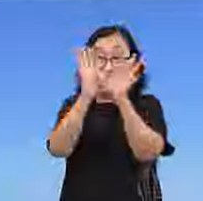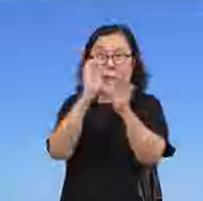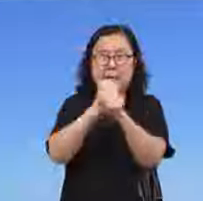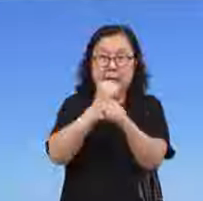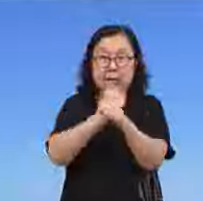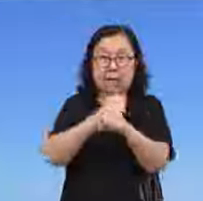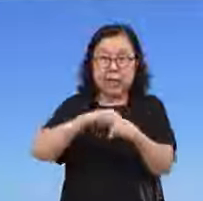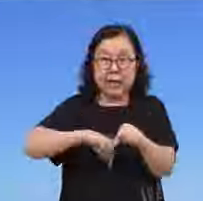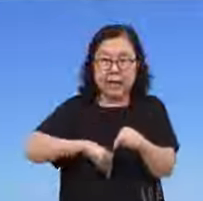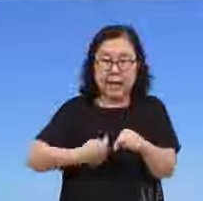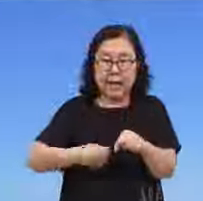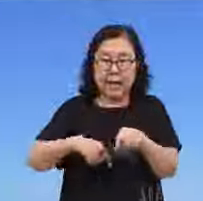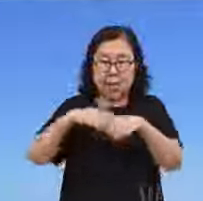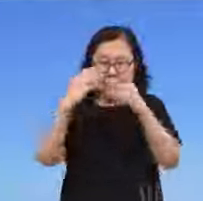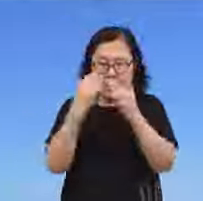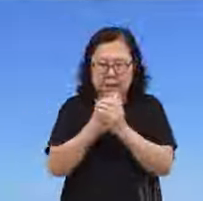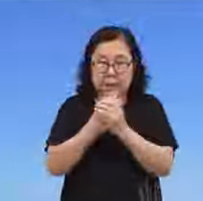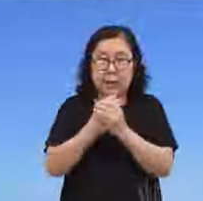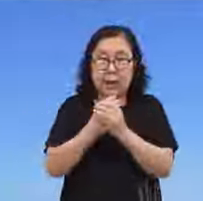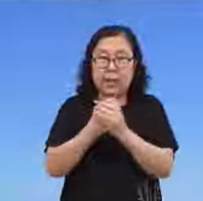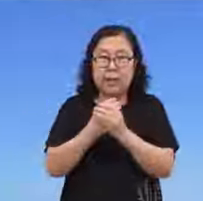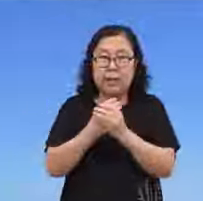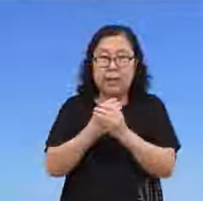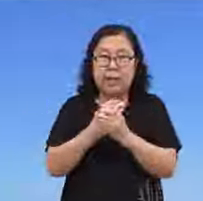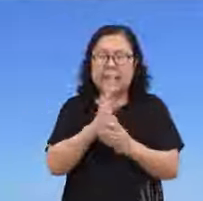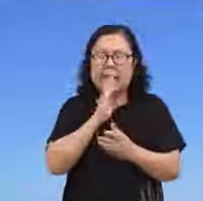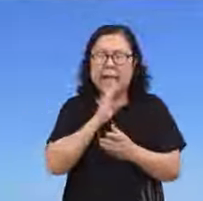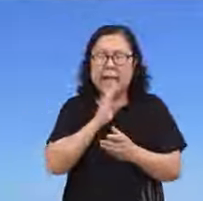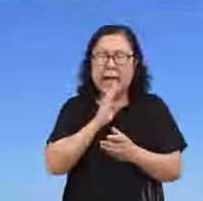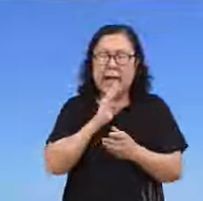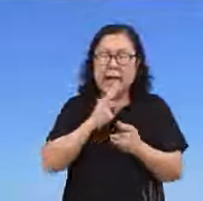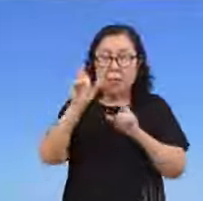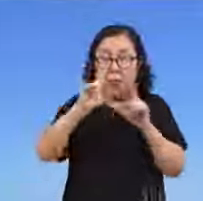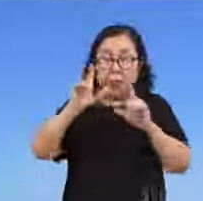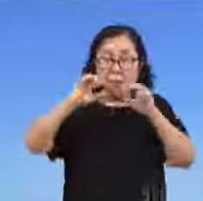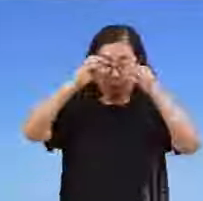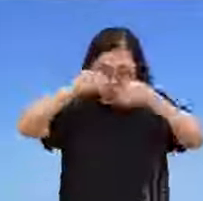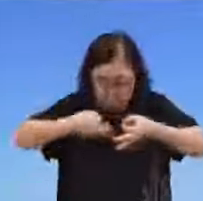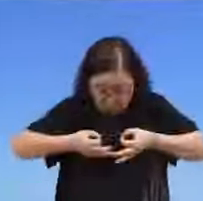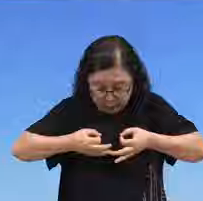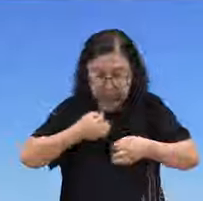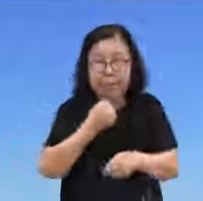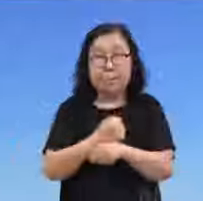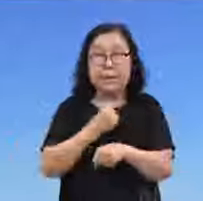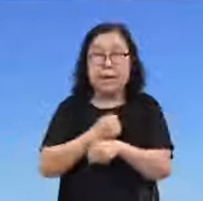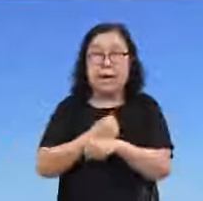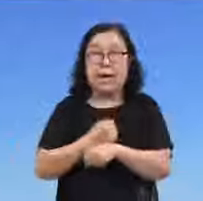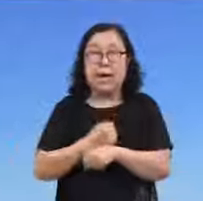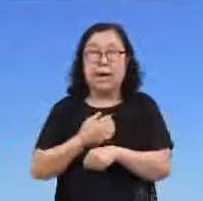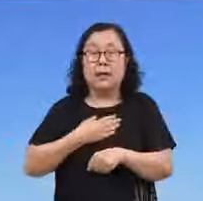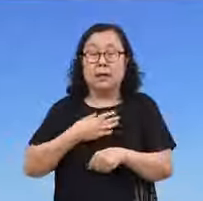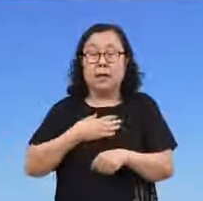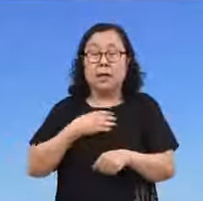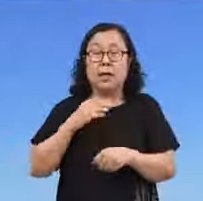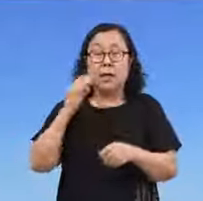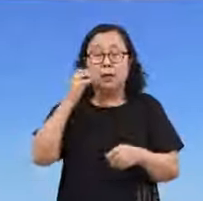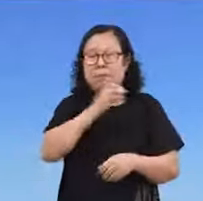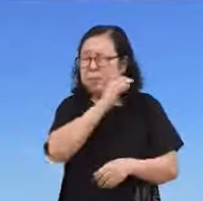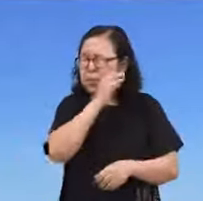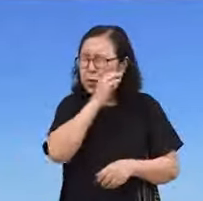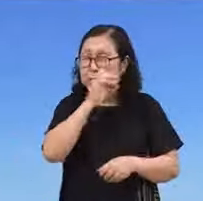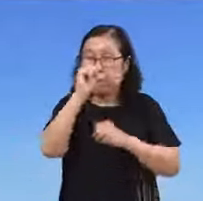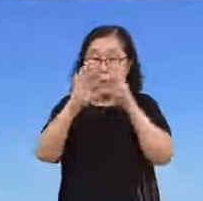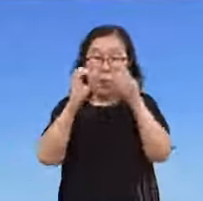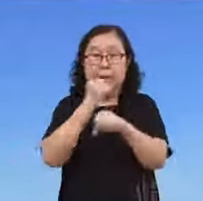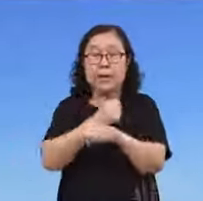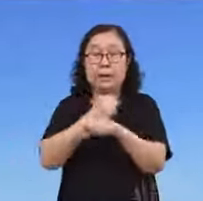자신을 들여다보게 하시는 분이다, 그런 말씀을 제가 전하지 않았습니까? 그리고 제가 부끄럽지만 다 오픈한 거 아닙니까? 제가 고백한 거